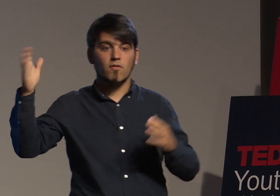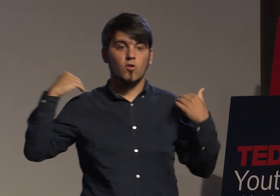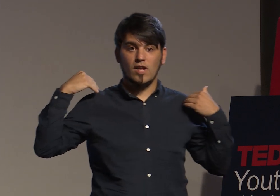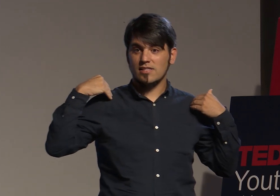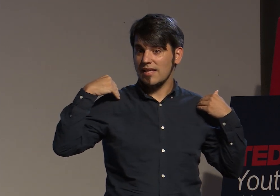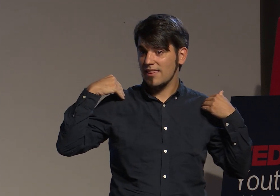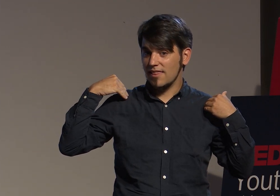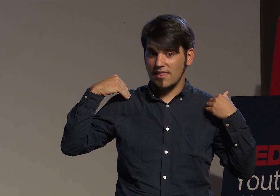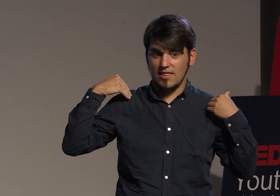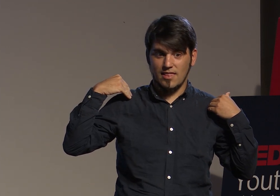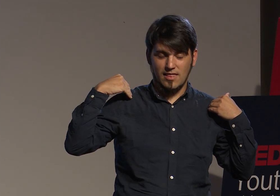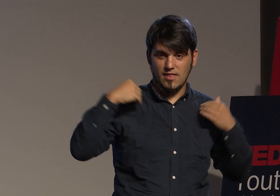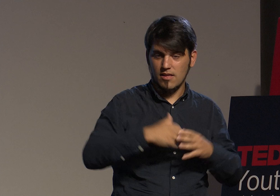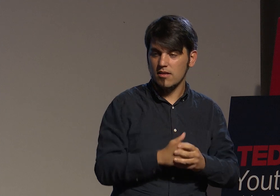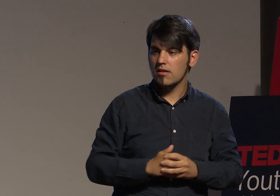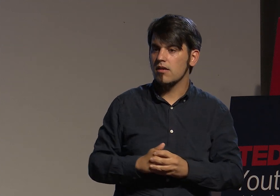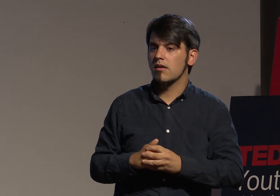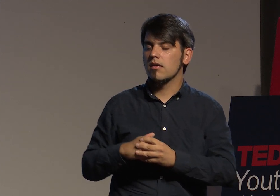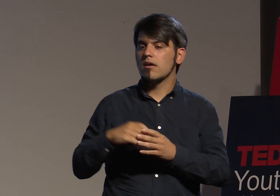Втори случай. В университета